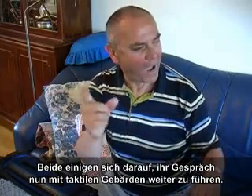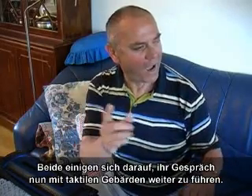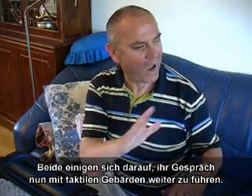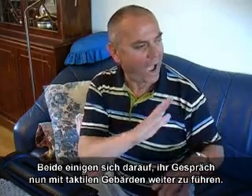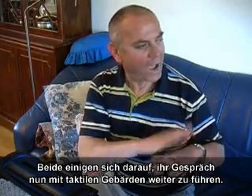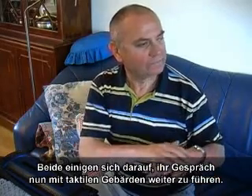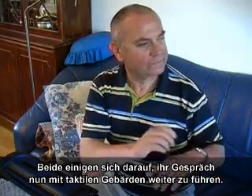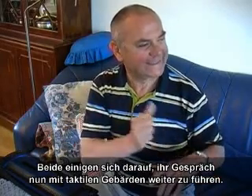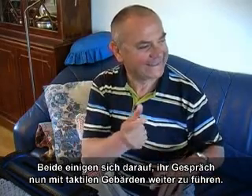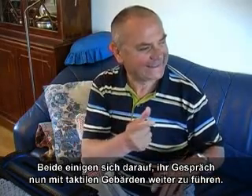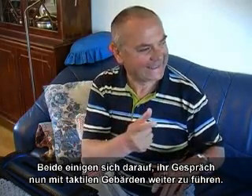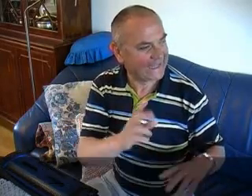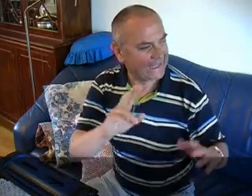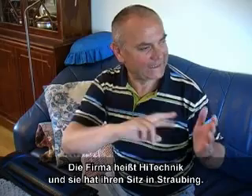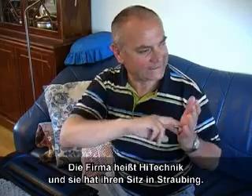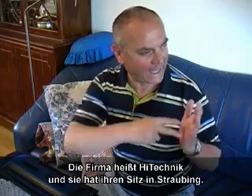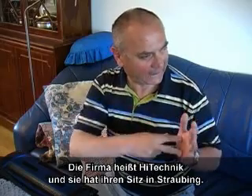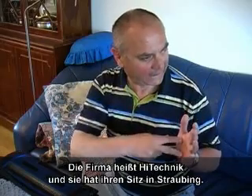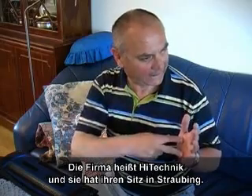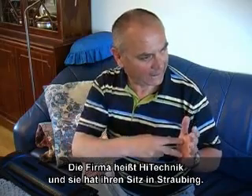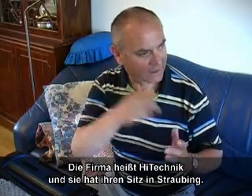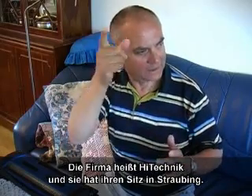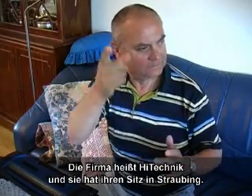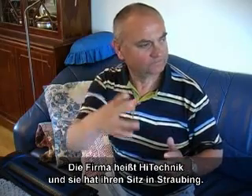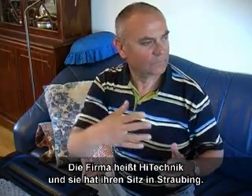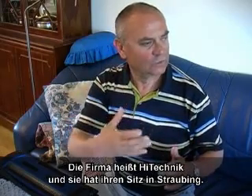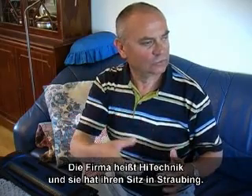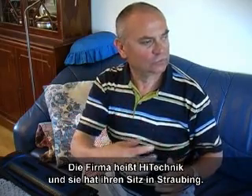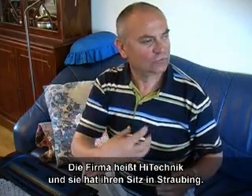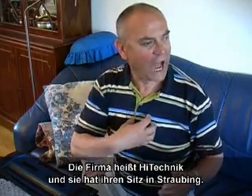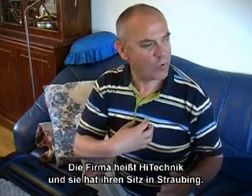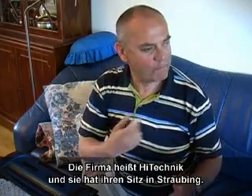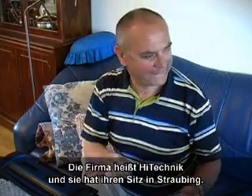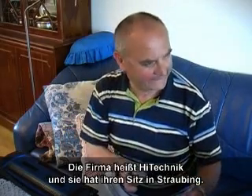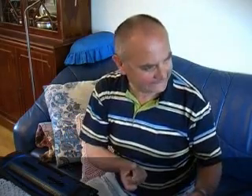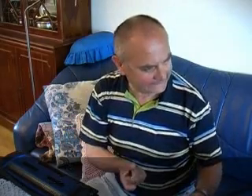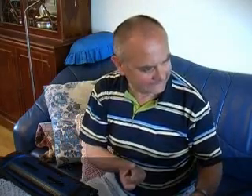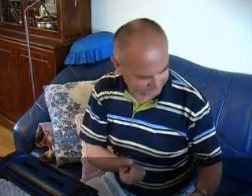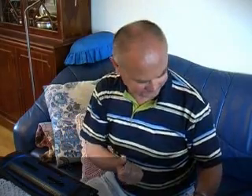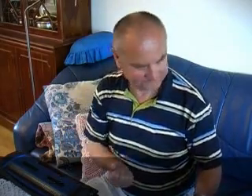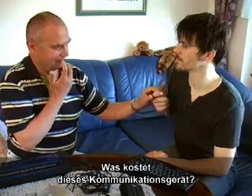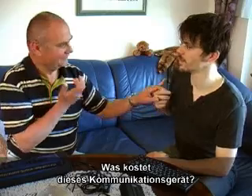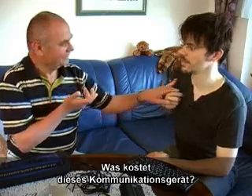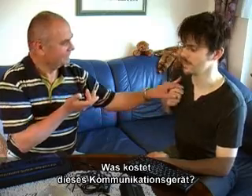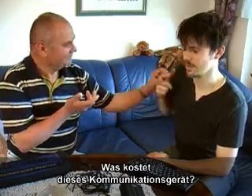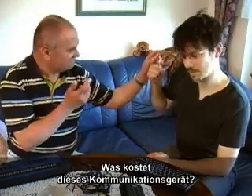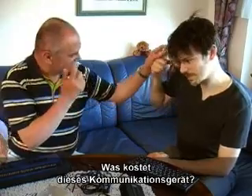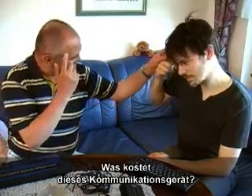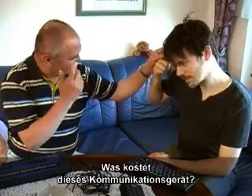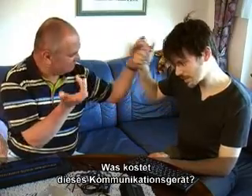Gebärden weiterzuführen. Die Firma heißt High Technik und sie hat ihren Sitz in Straubing. Was kostet